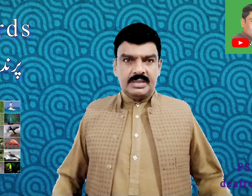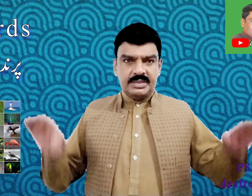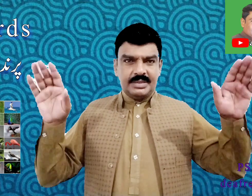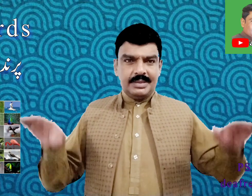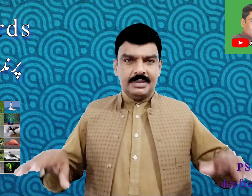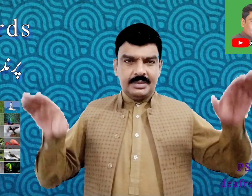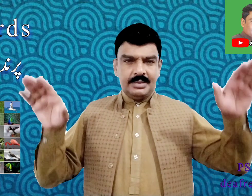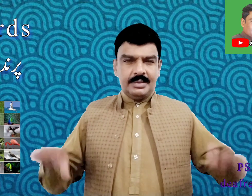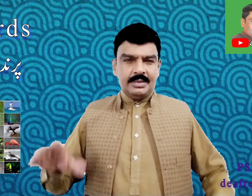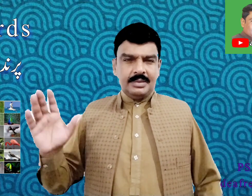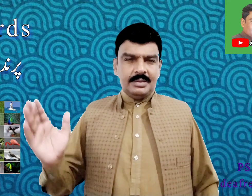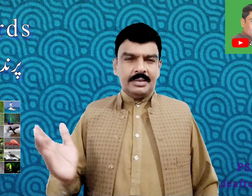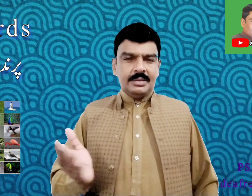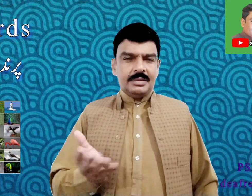बर्ड्स,